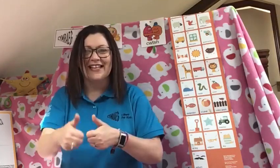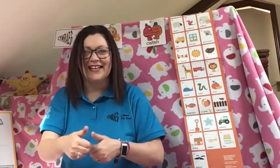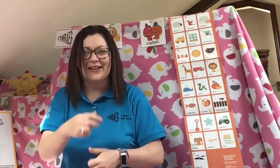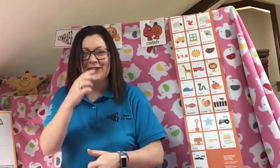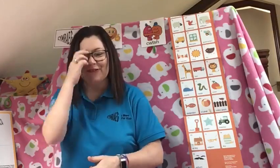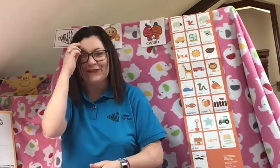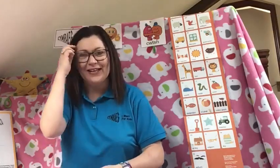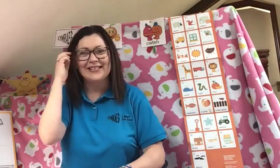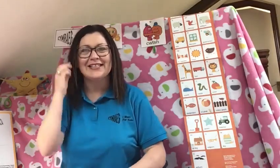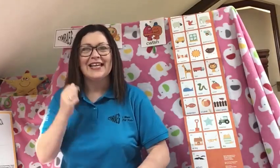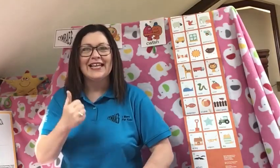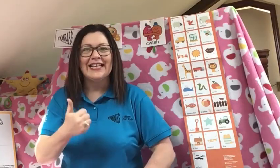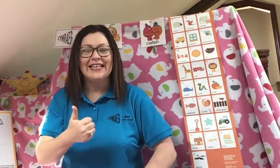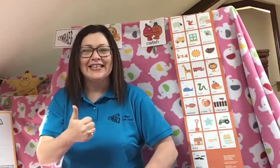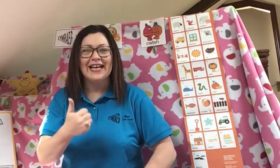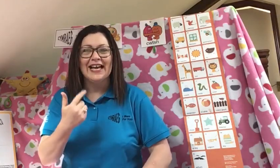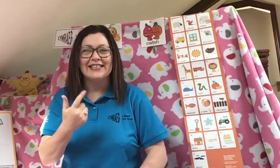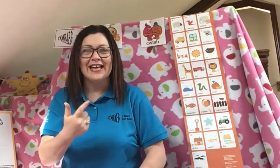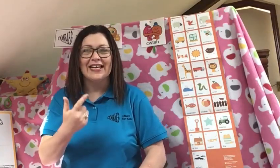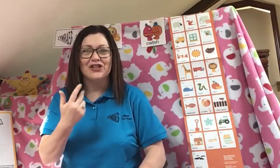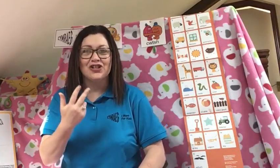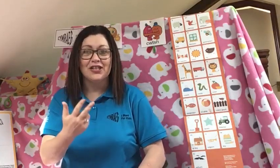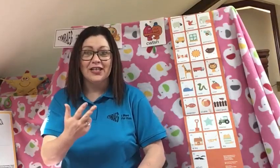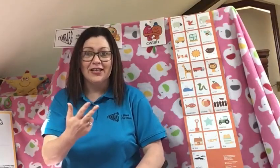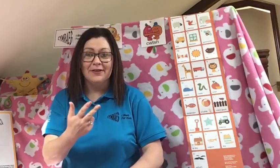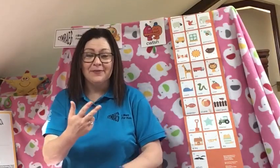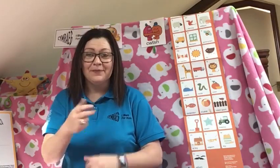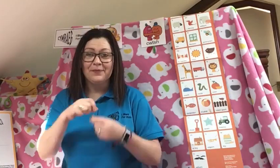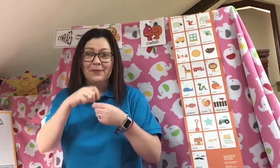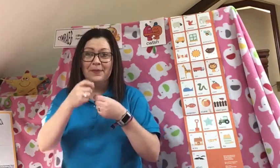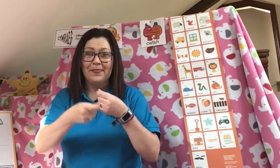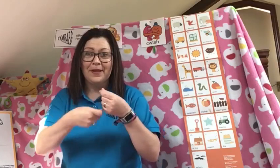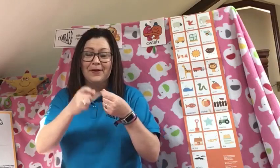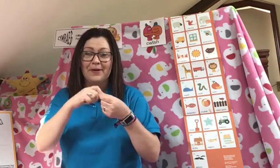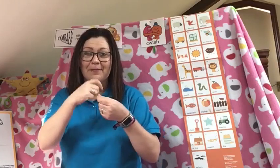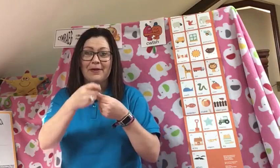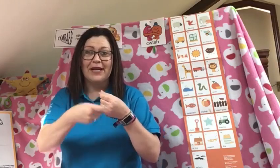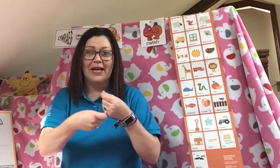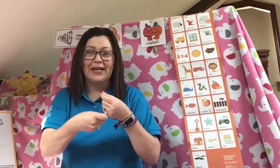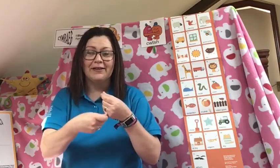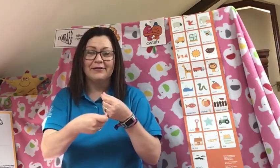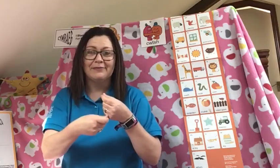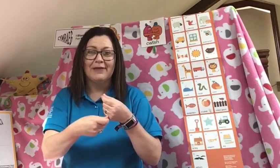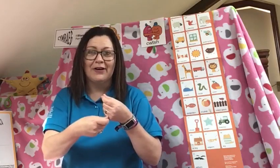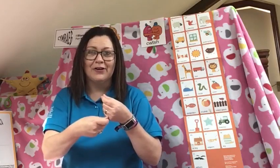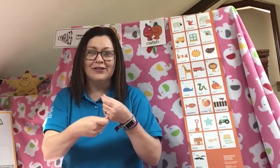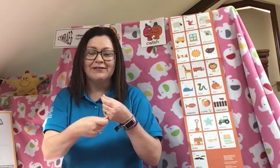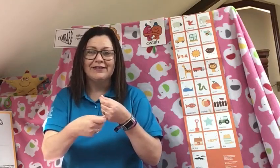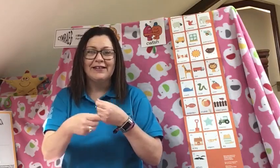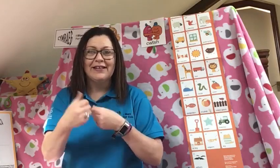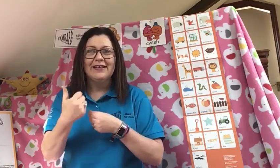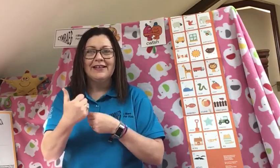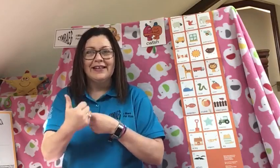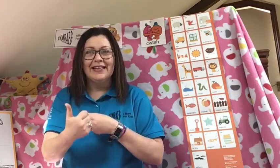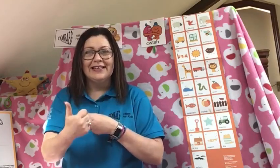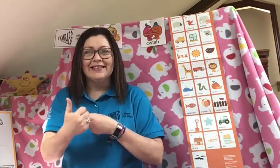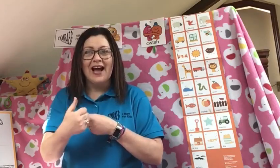Fantastic. Right, 1 a 2 a 3. Banana. Barod. 1